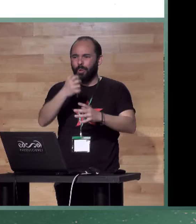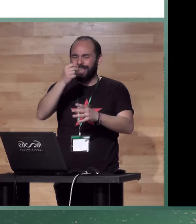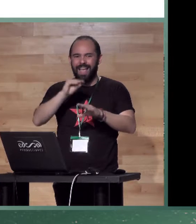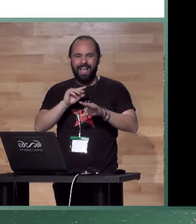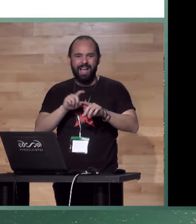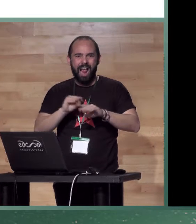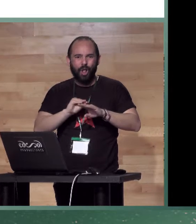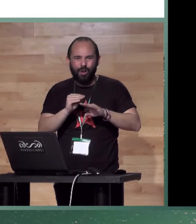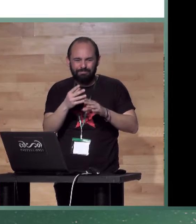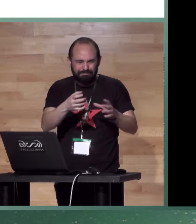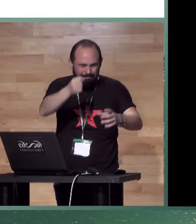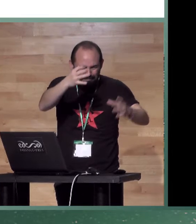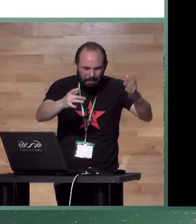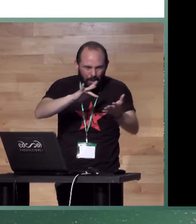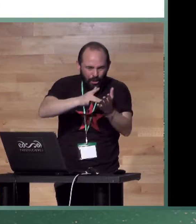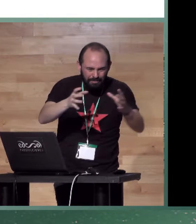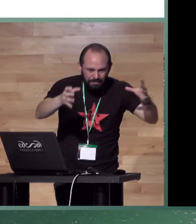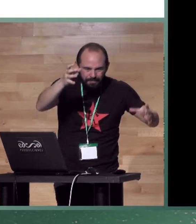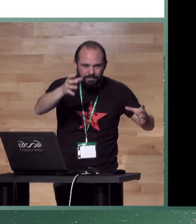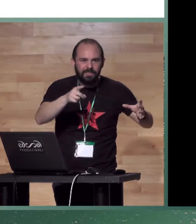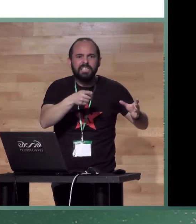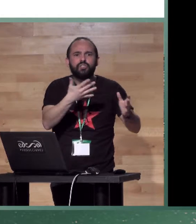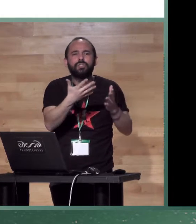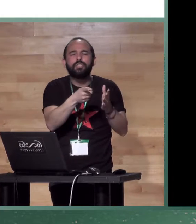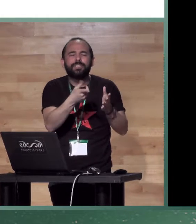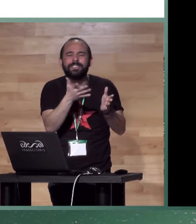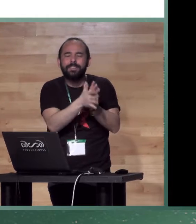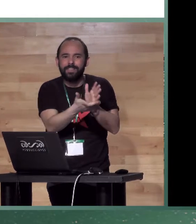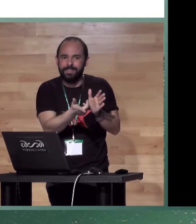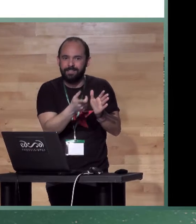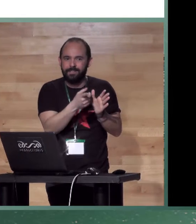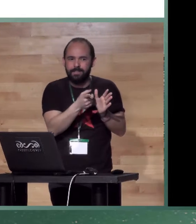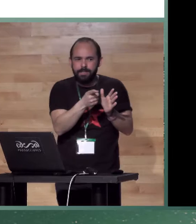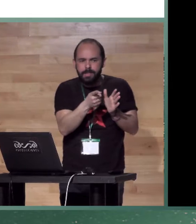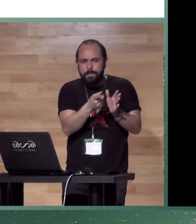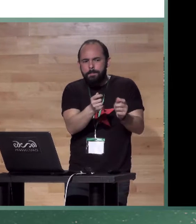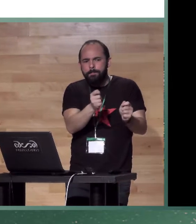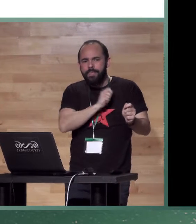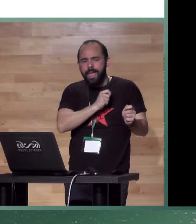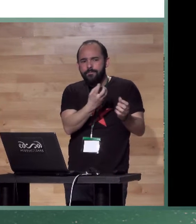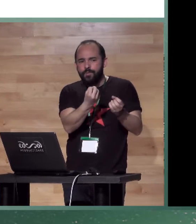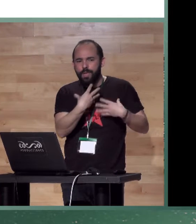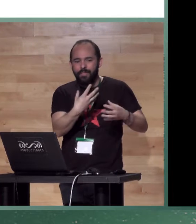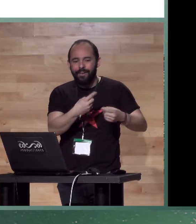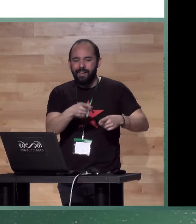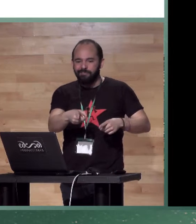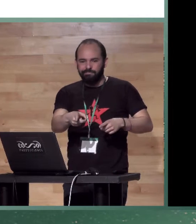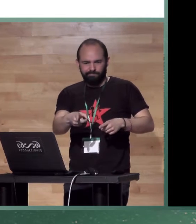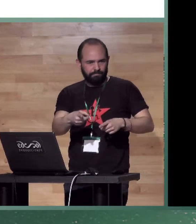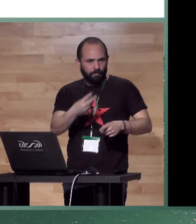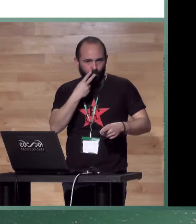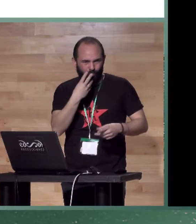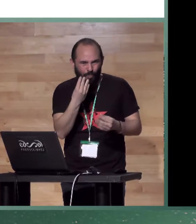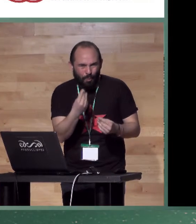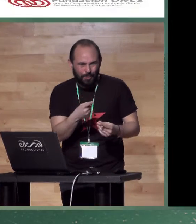cigarrillo lleno, una botella de alcohol, a medio gastar, agotadas, un montón de botellas. ¿Y eso qué significa? Me da